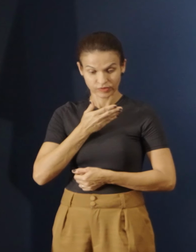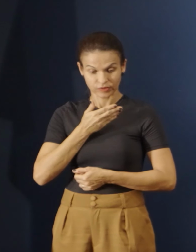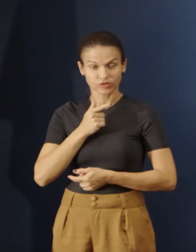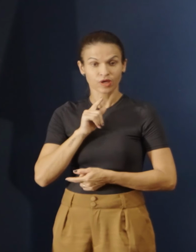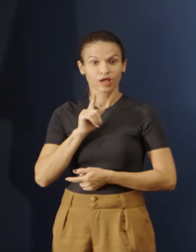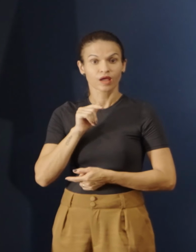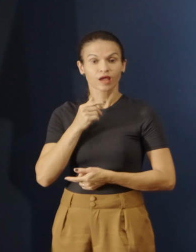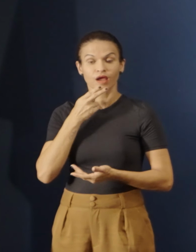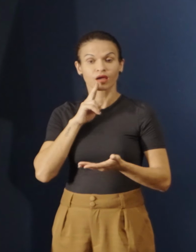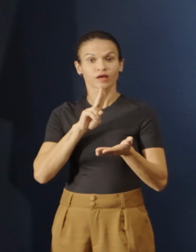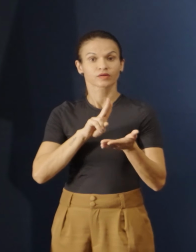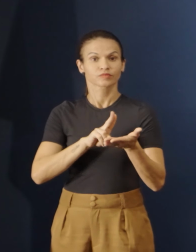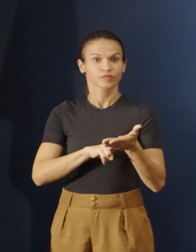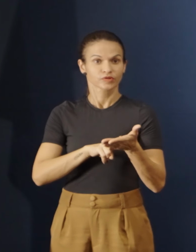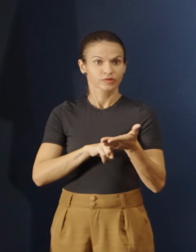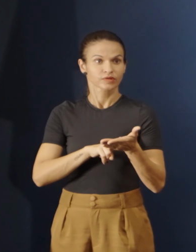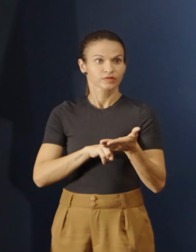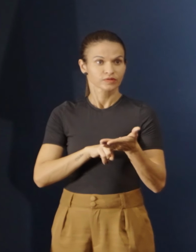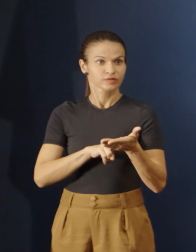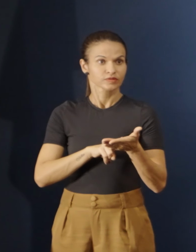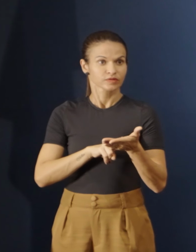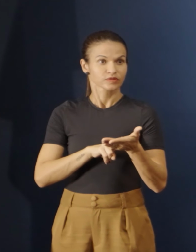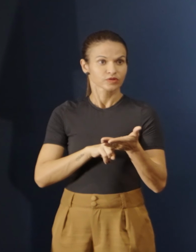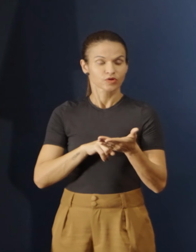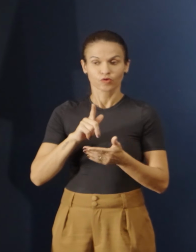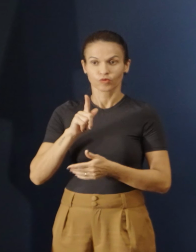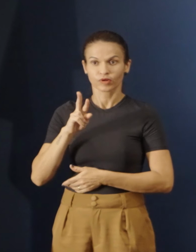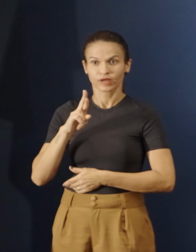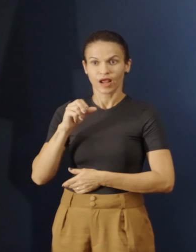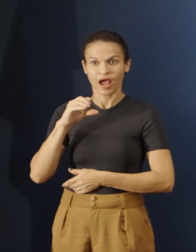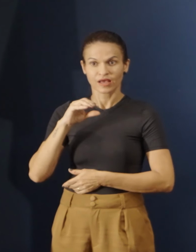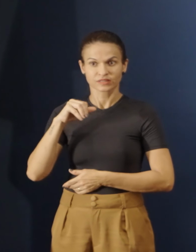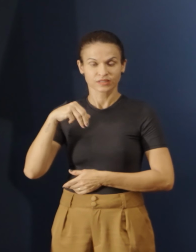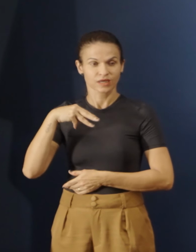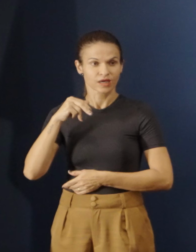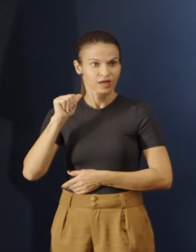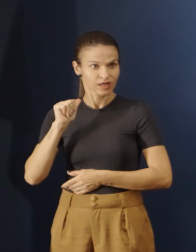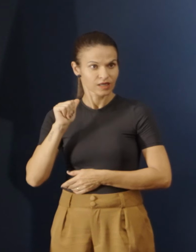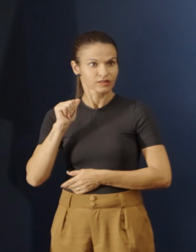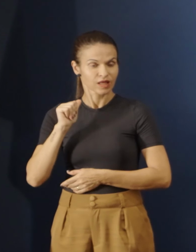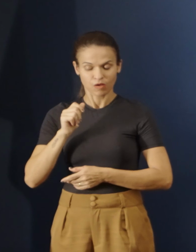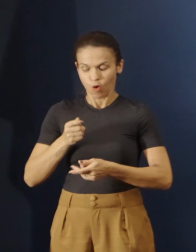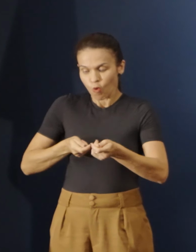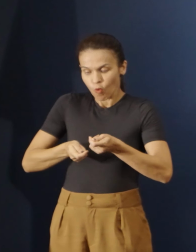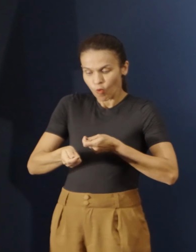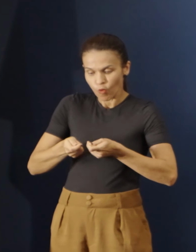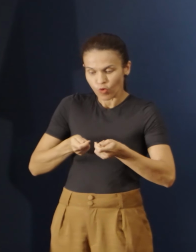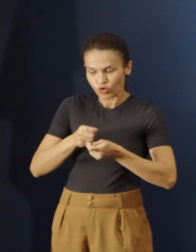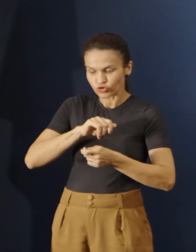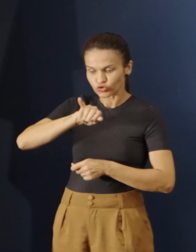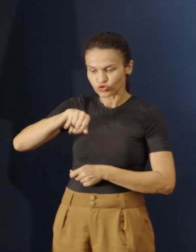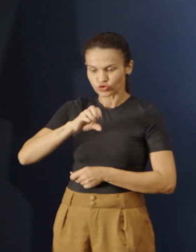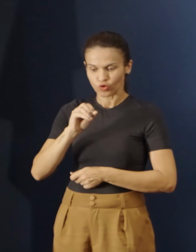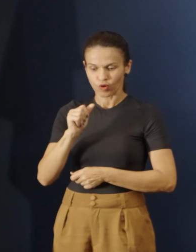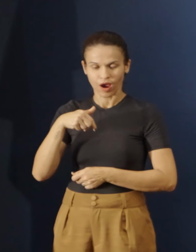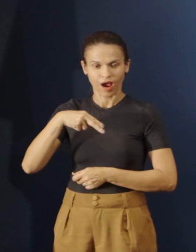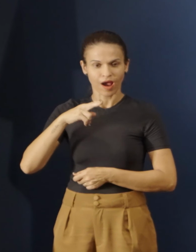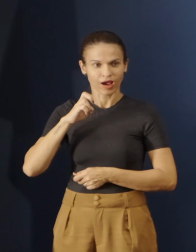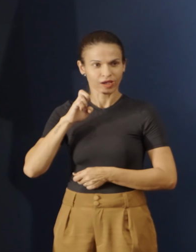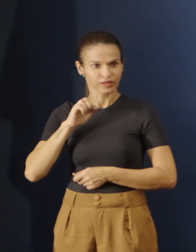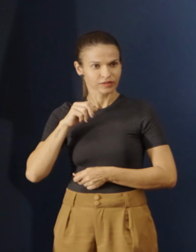aquela correspondência que o Graça Aranha organizou do Machado de Assis com o Joaquim Nabuco. Então, a correspondência do Graça